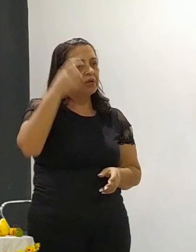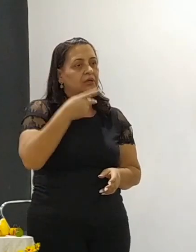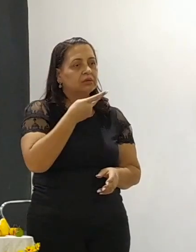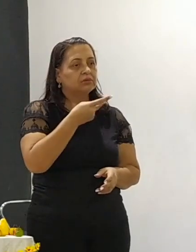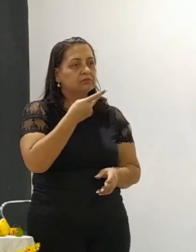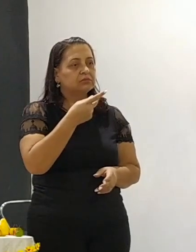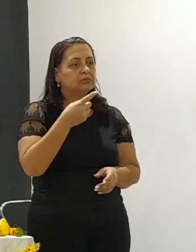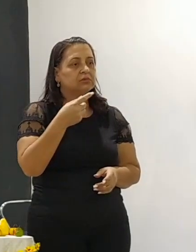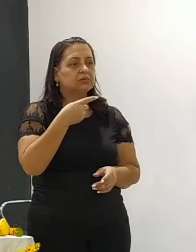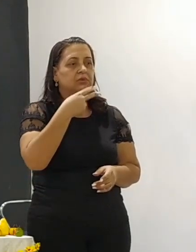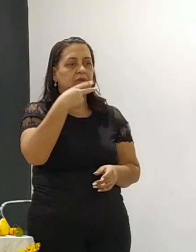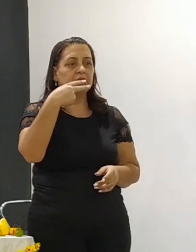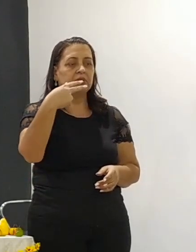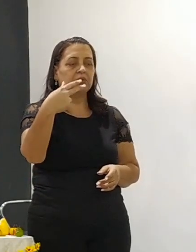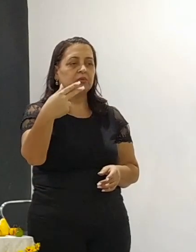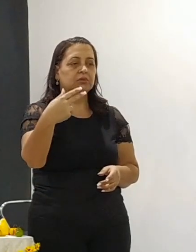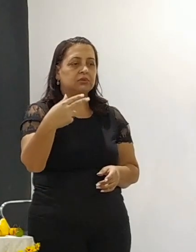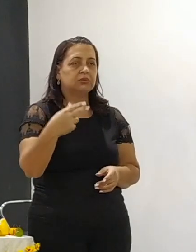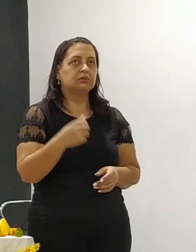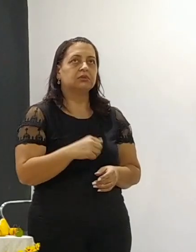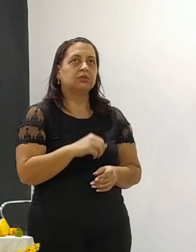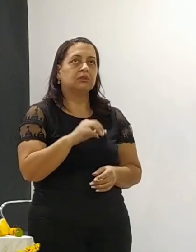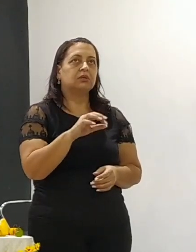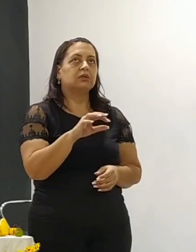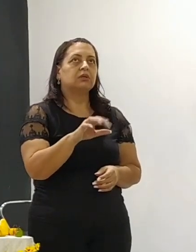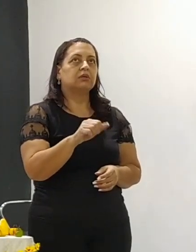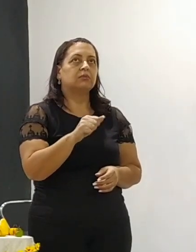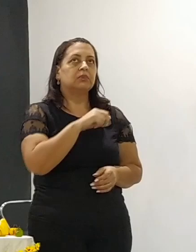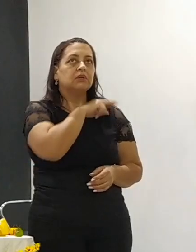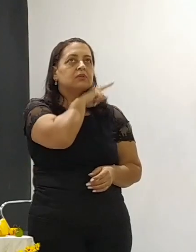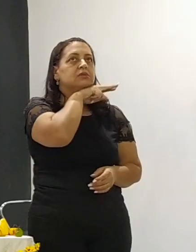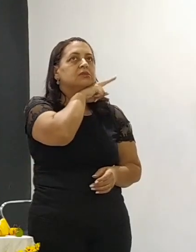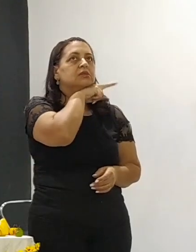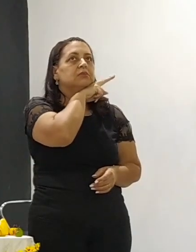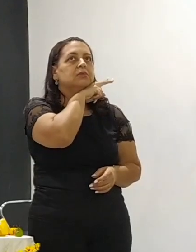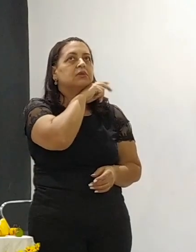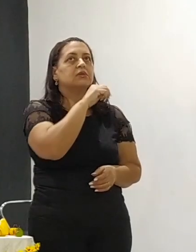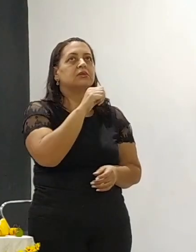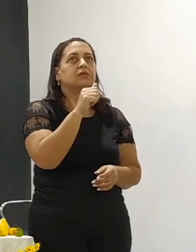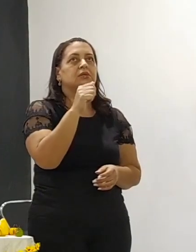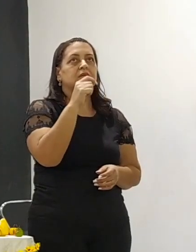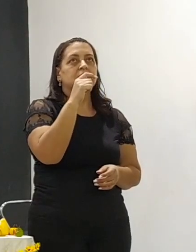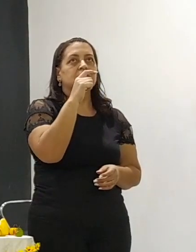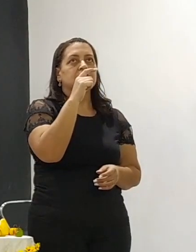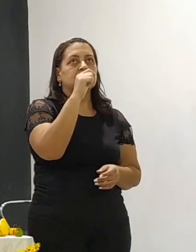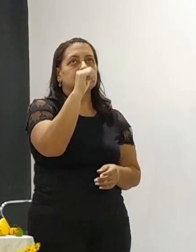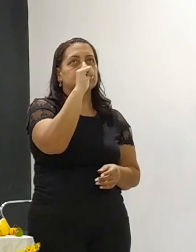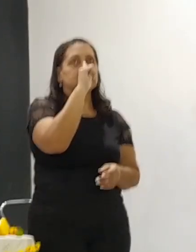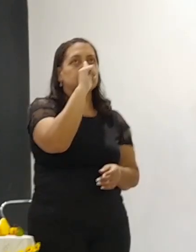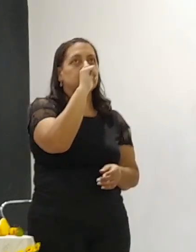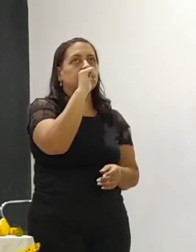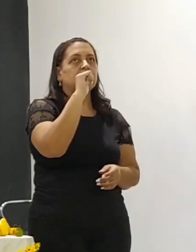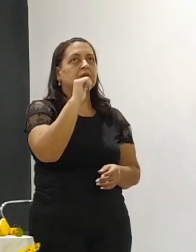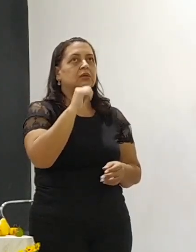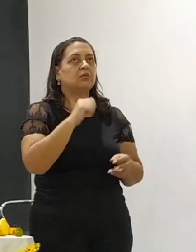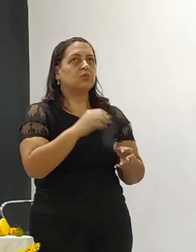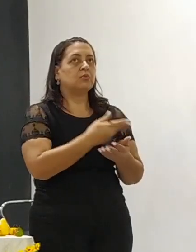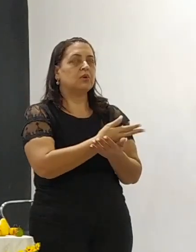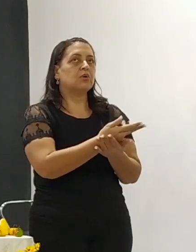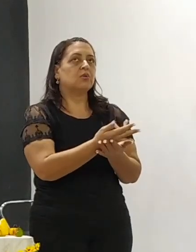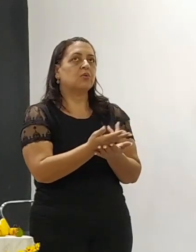línguas, pegarão nas serpentes, e se beberem alguma coisa mortífera, não lhes fará dano